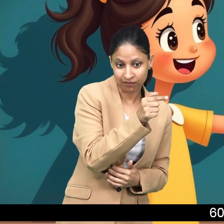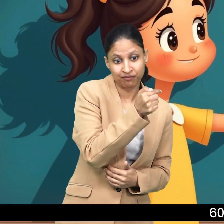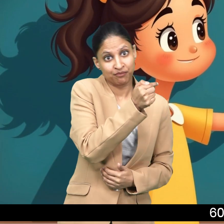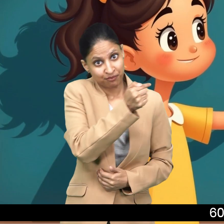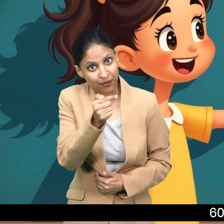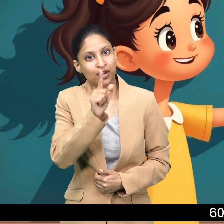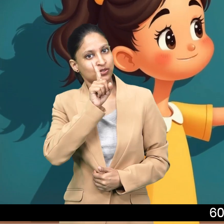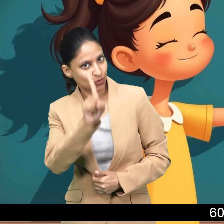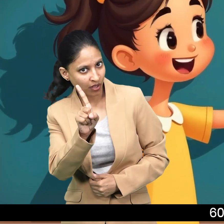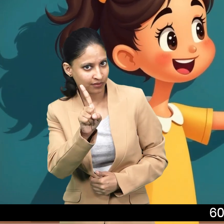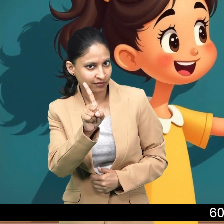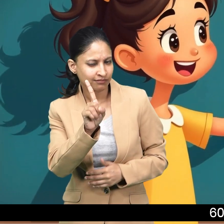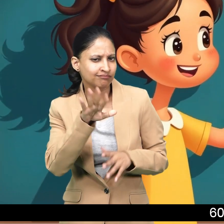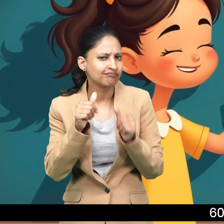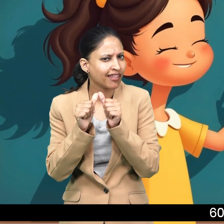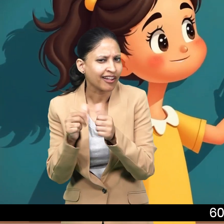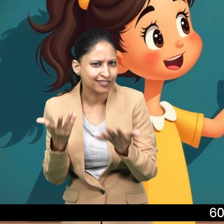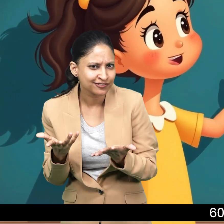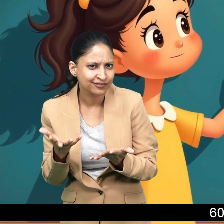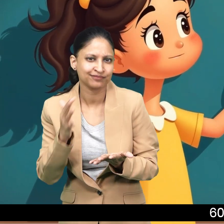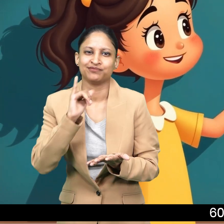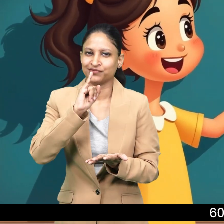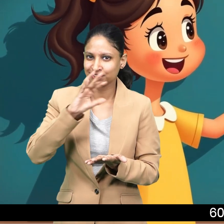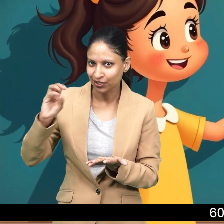601 वजा 1 बरोबर 600.